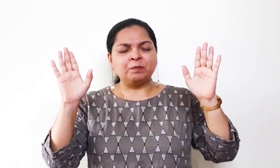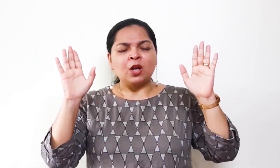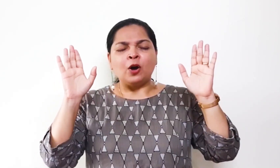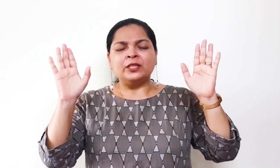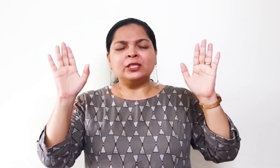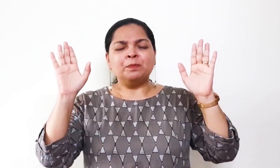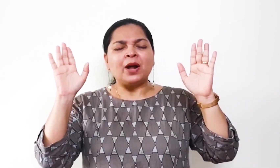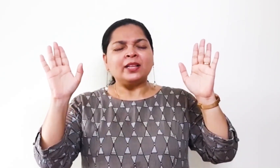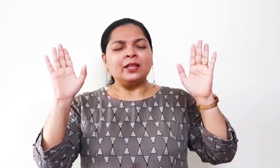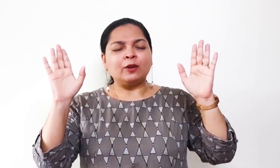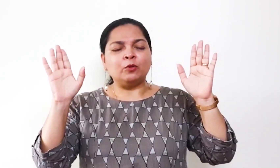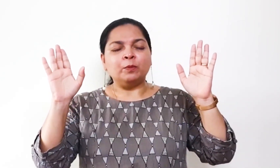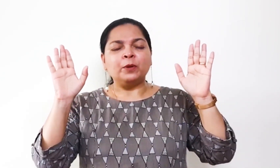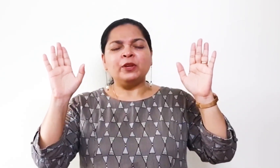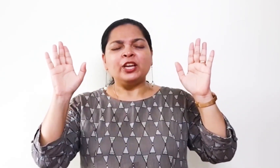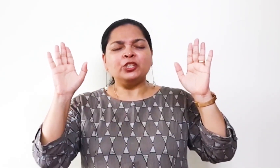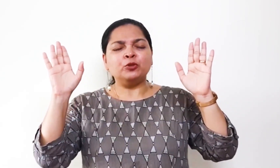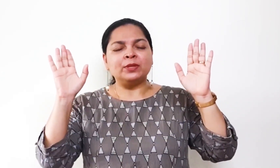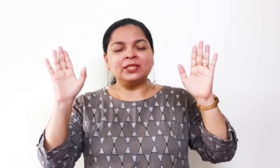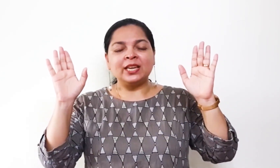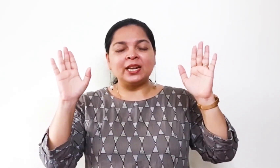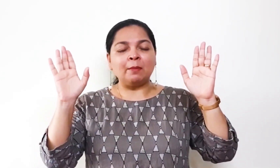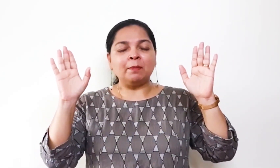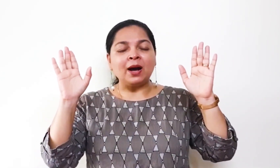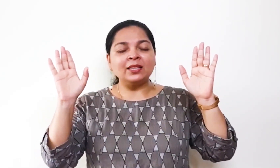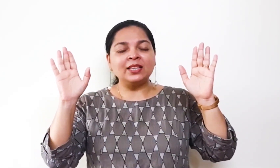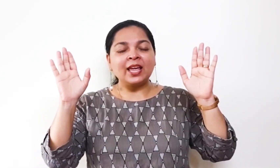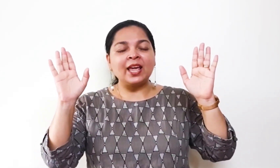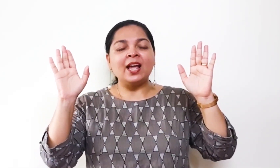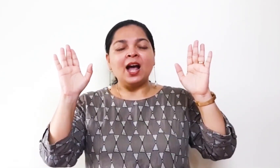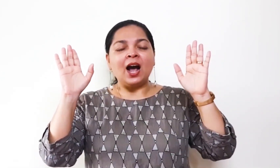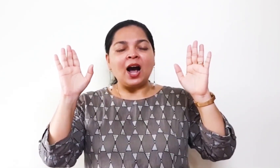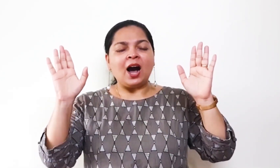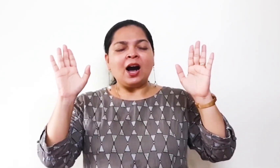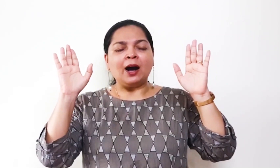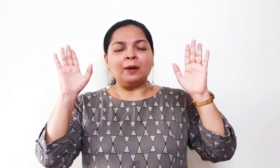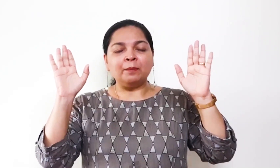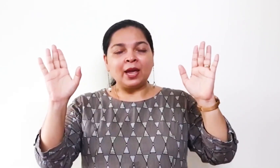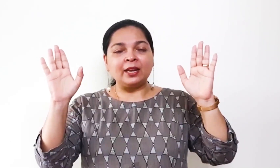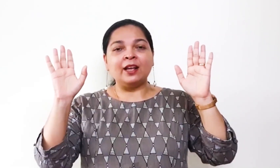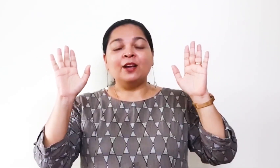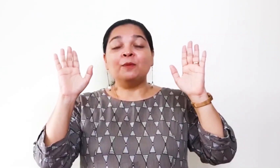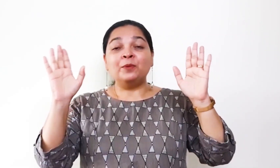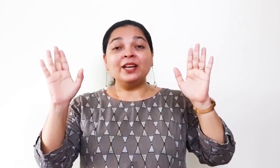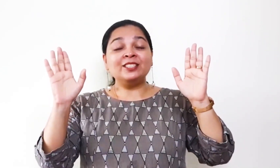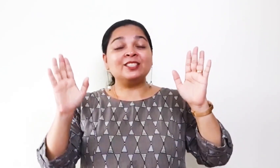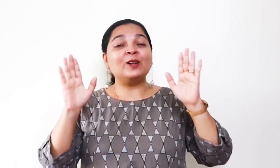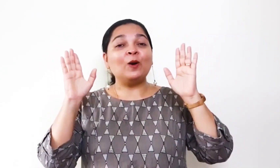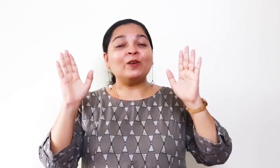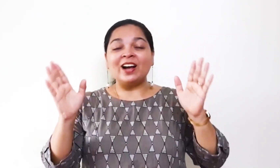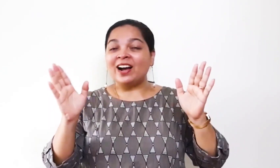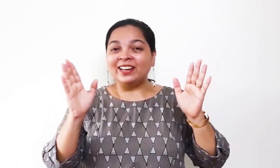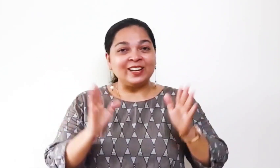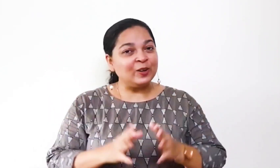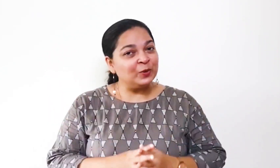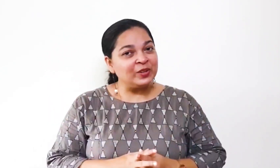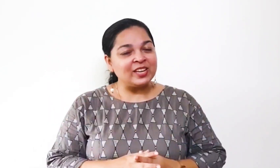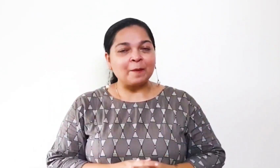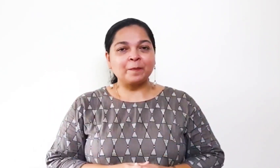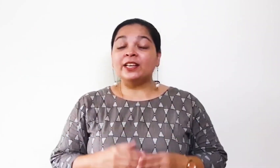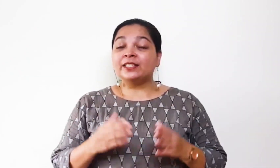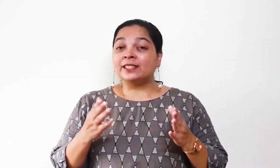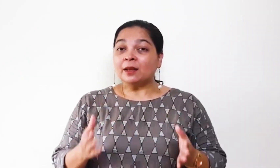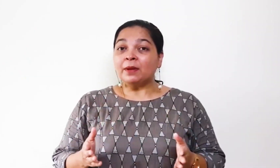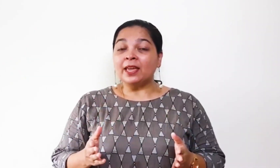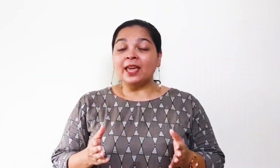परमेश्वर, और इस प्रार्थना को प्रभु यीशु मसीह के नाम में मांगते हैं, आमेन। प्रेज द लॉर्ड,